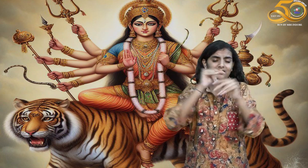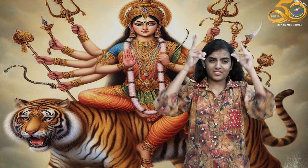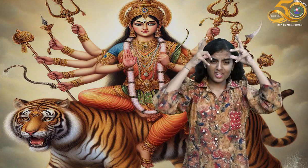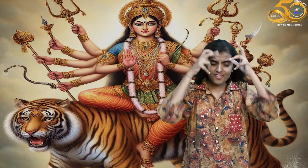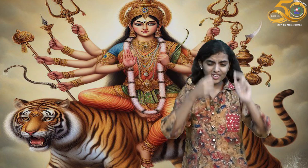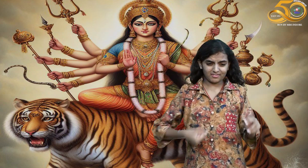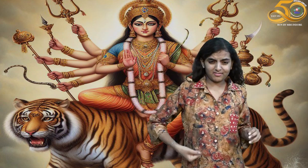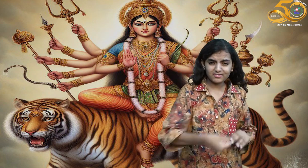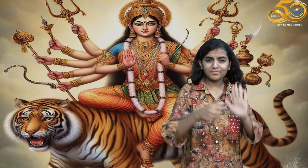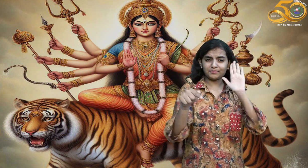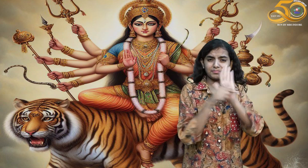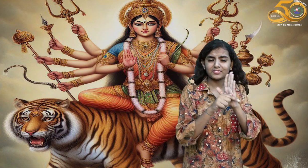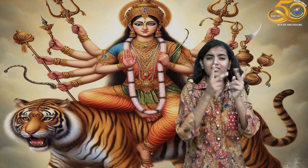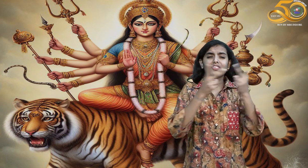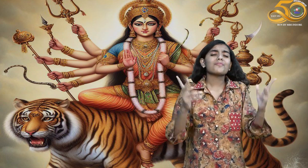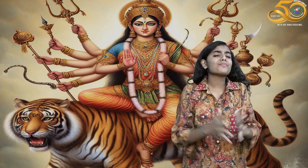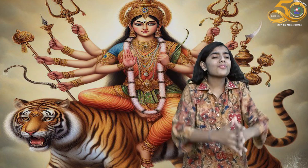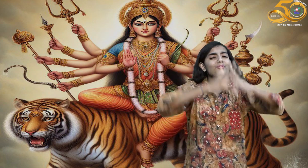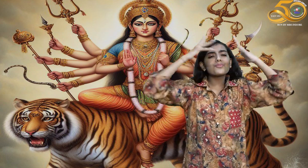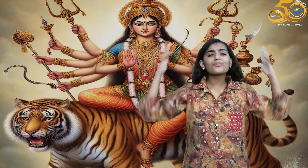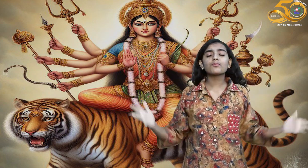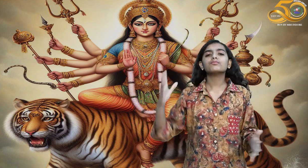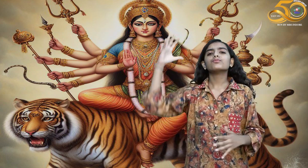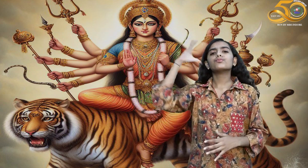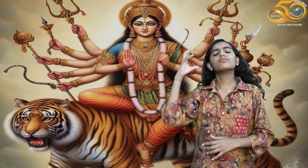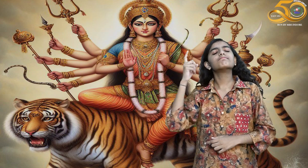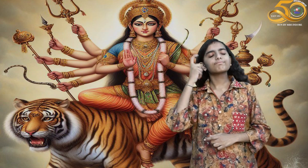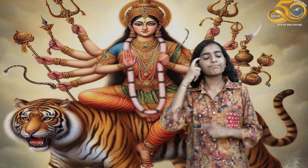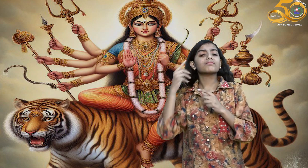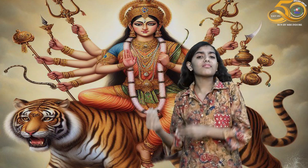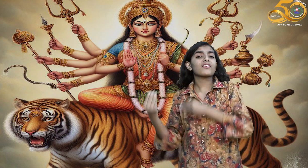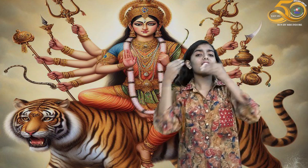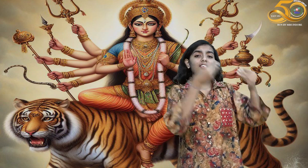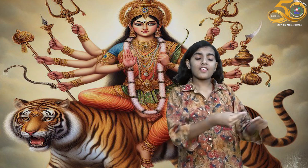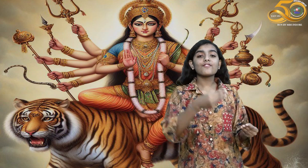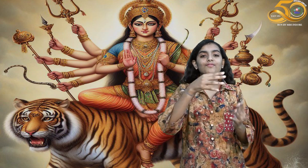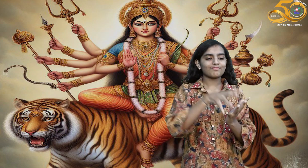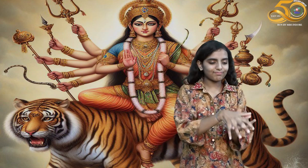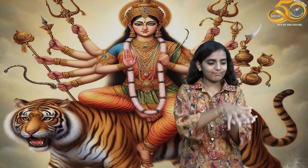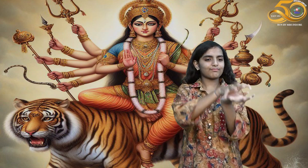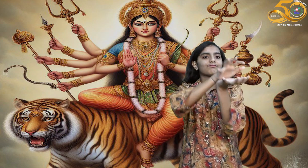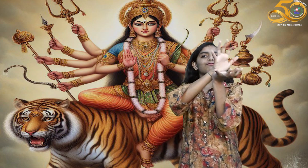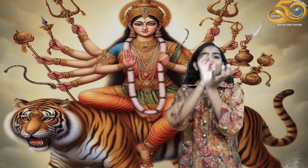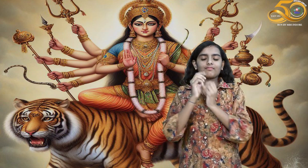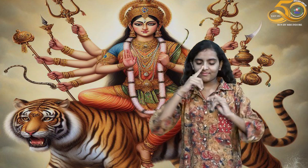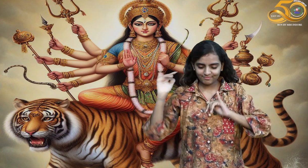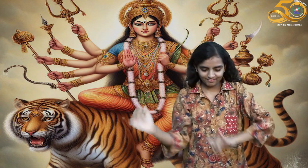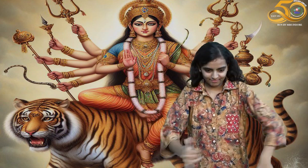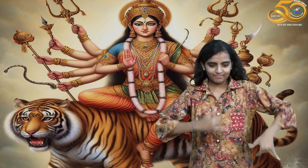नकरात्मक्ता फिला रखी थी तब सूर्य की रोशने से मा कुश्मांडा ने अवतार लिया देवी कुश्मांडा